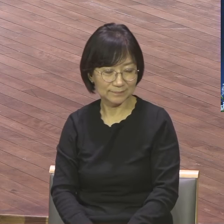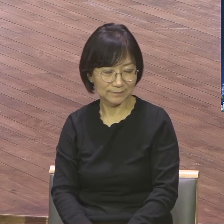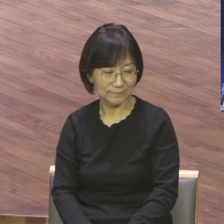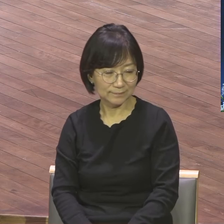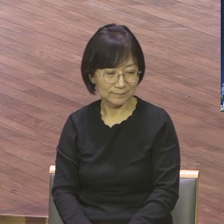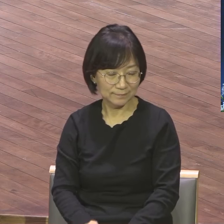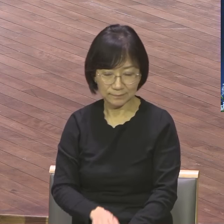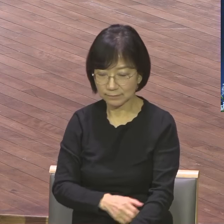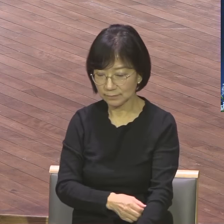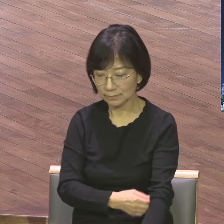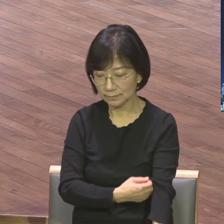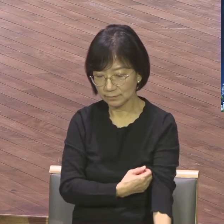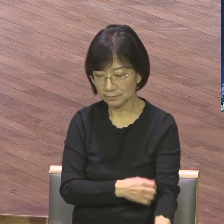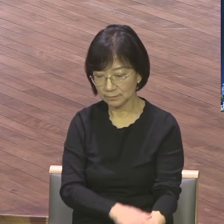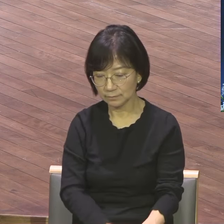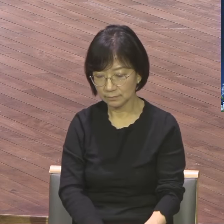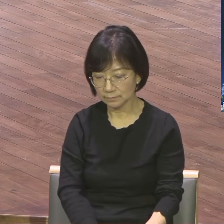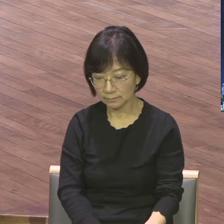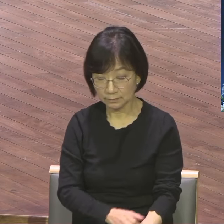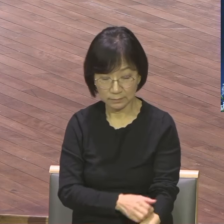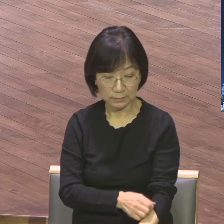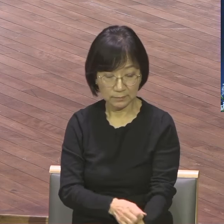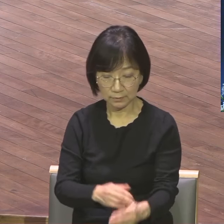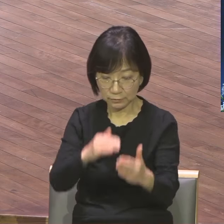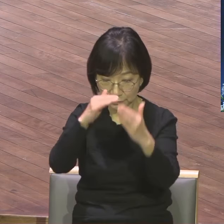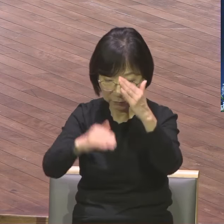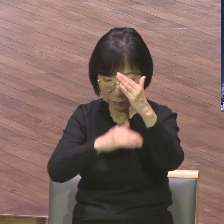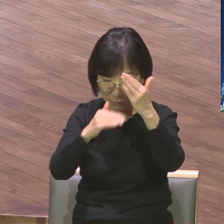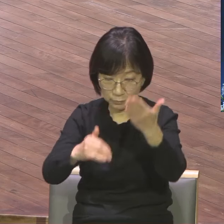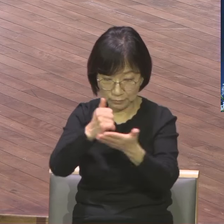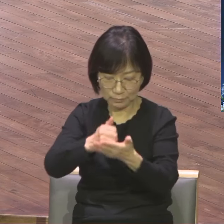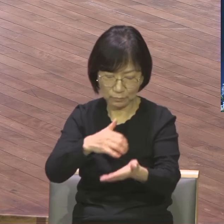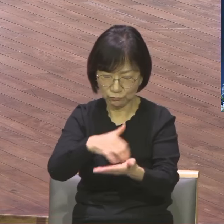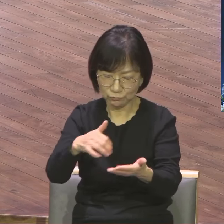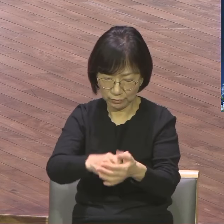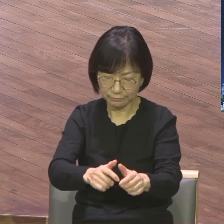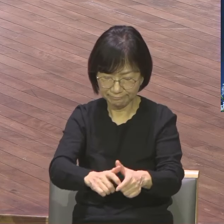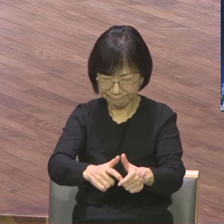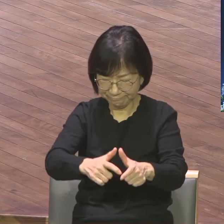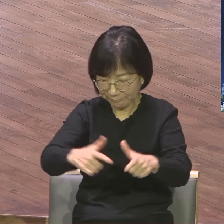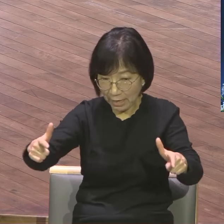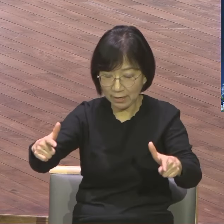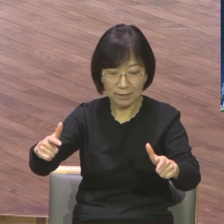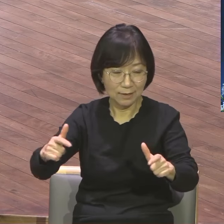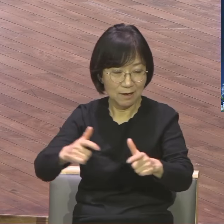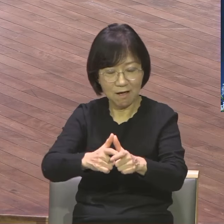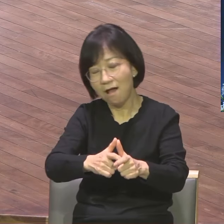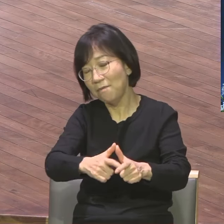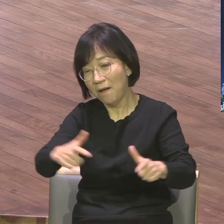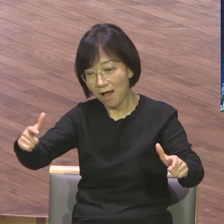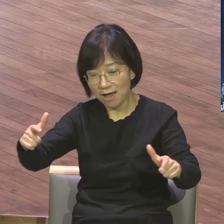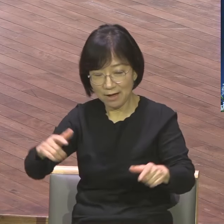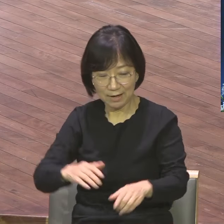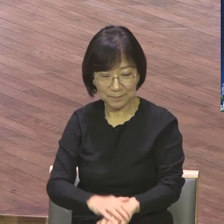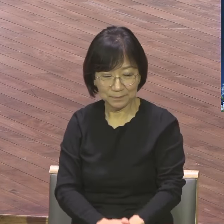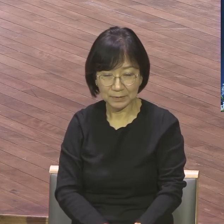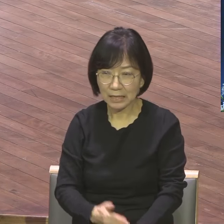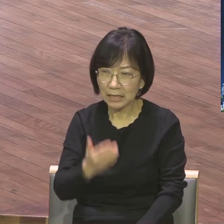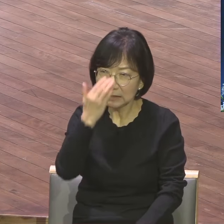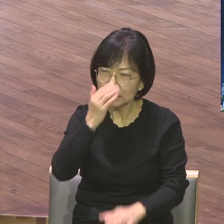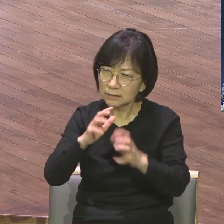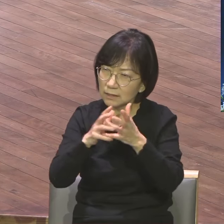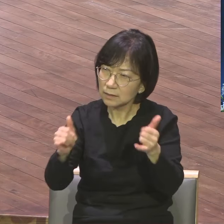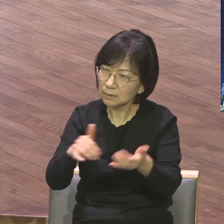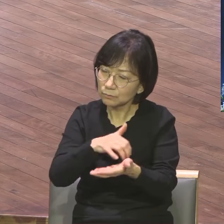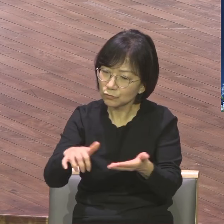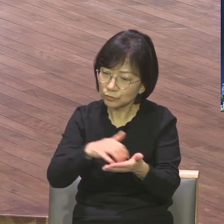일어났습니다. 폭발적 붕입니다. 성도의 수가 급격히 늘어나는 열매를 주셨어요. 당시만 해도 이스라엘 인구가